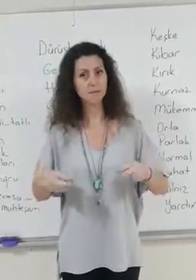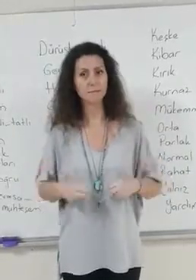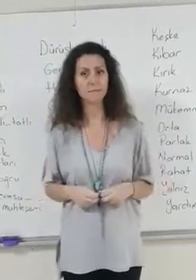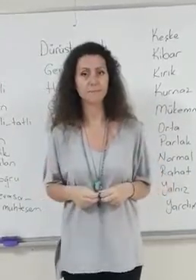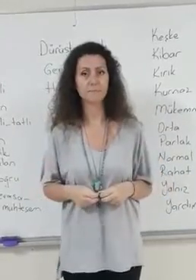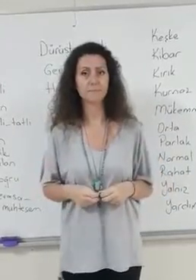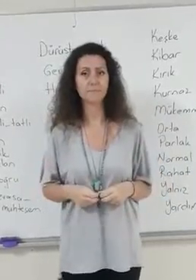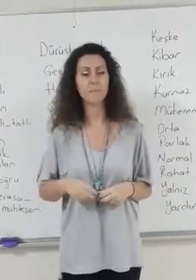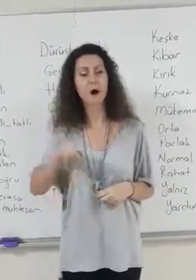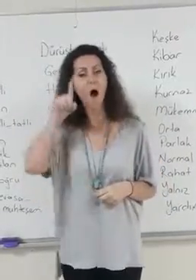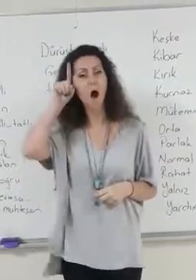akıllı,